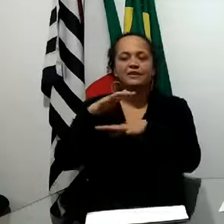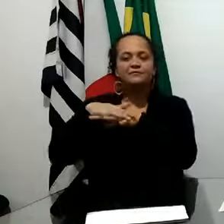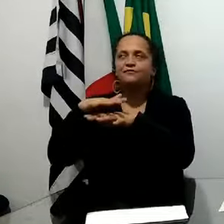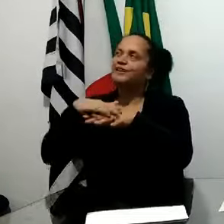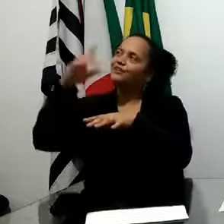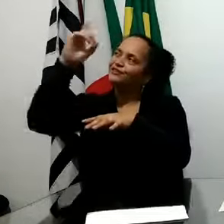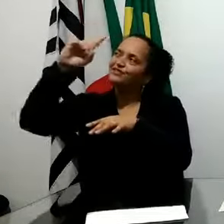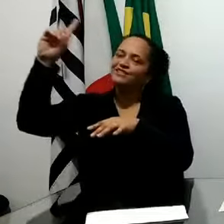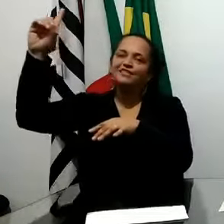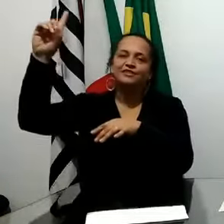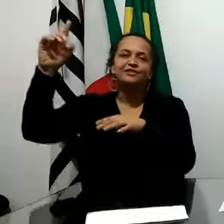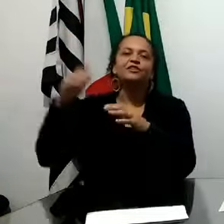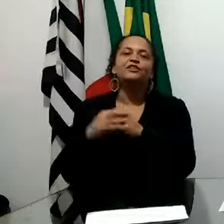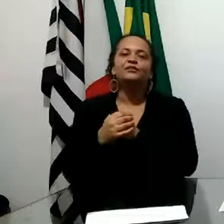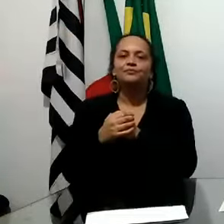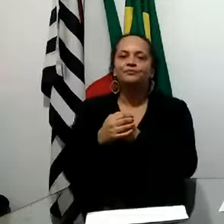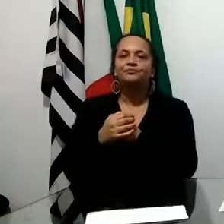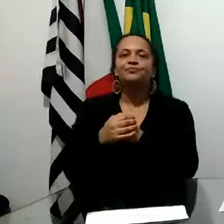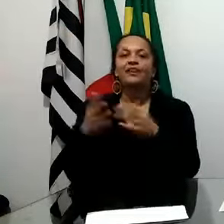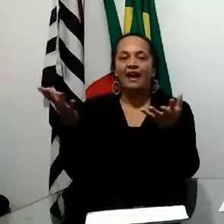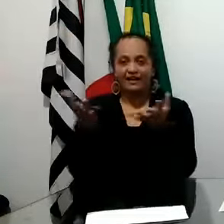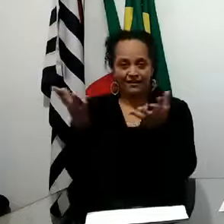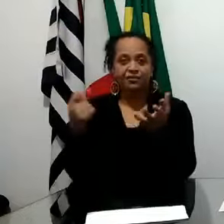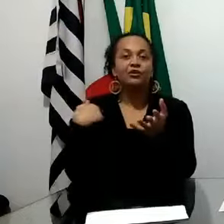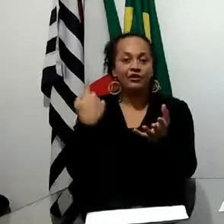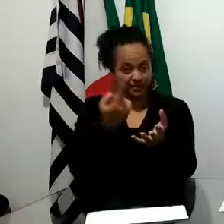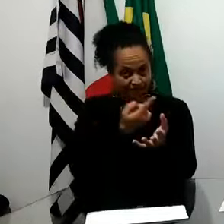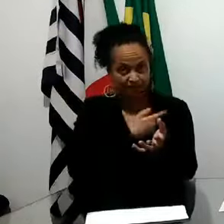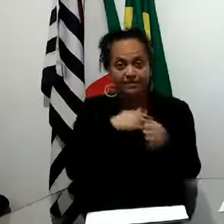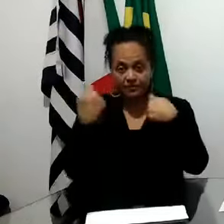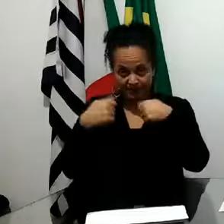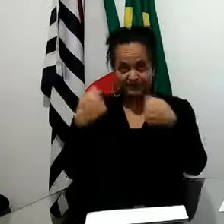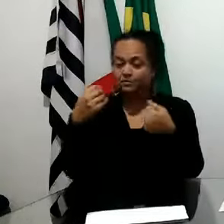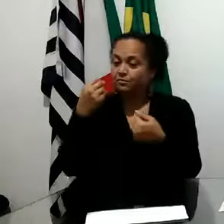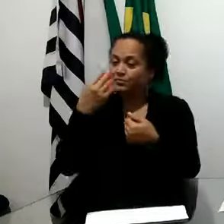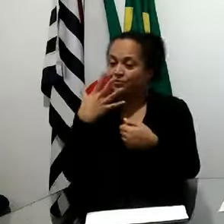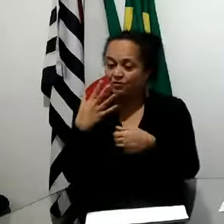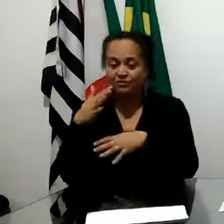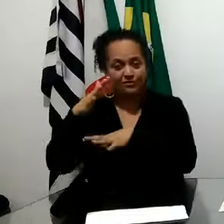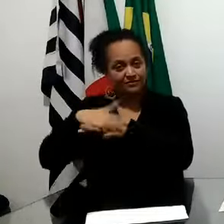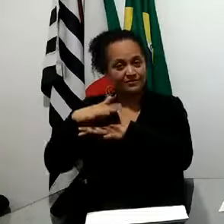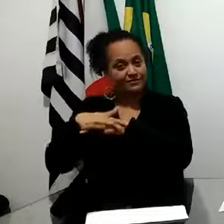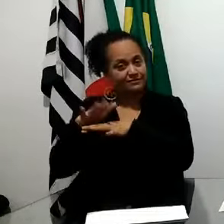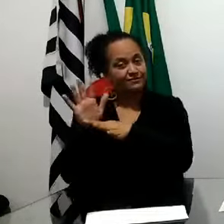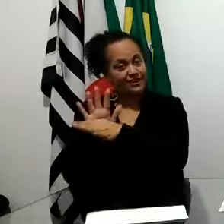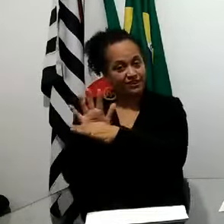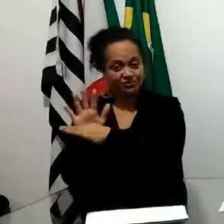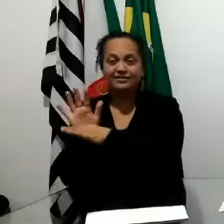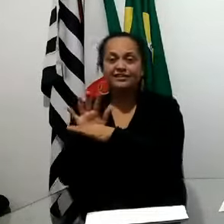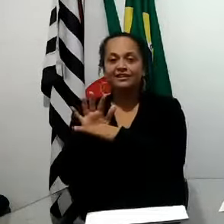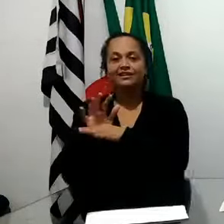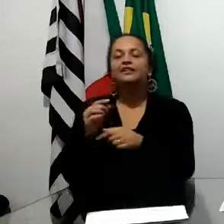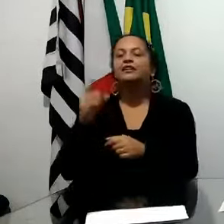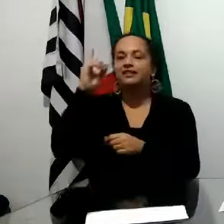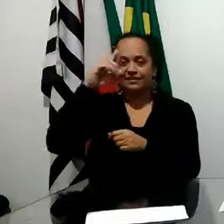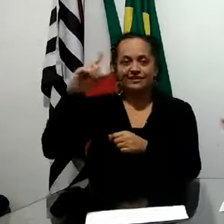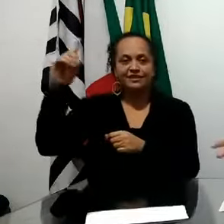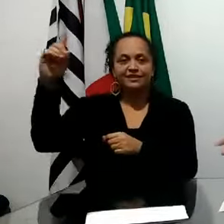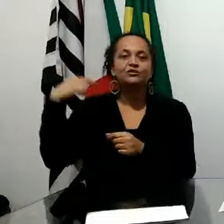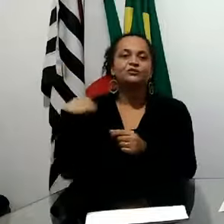um propósito, para boas obras, as quais Deus de antemão preparou para que